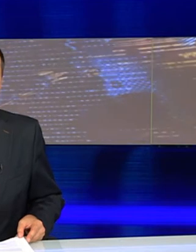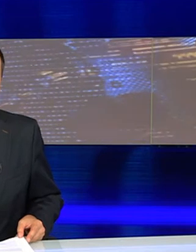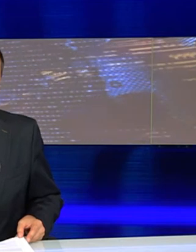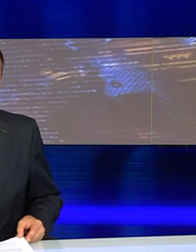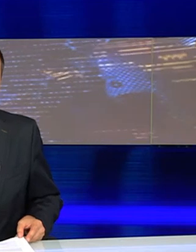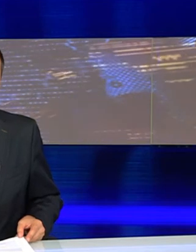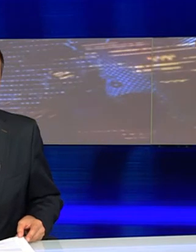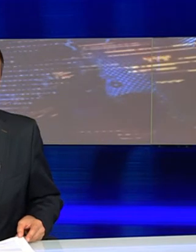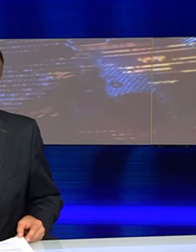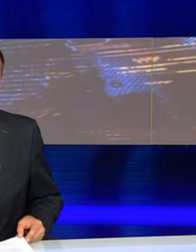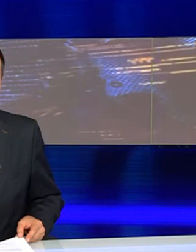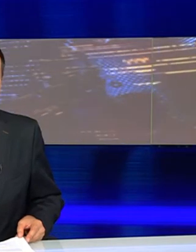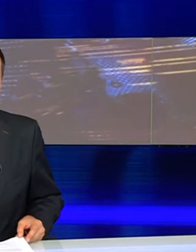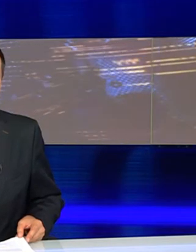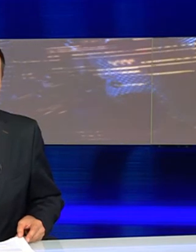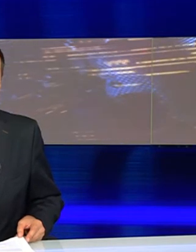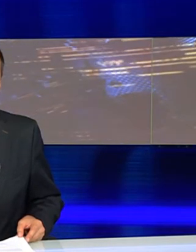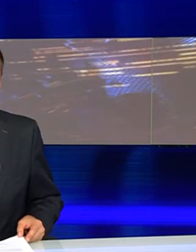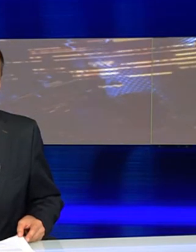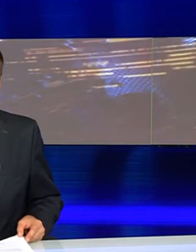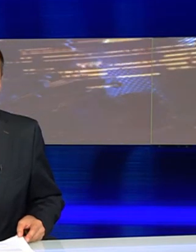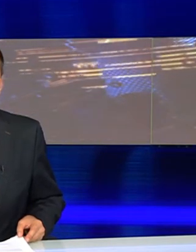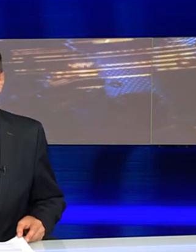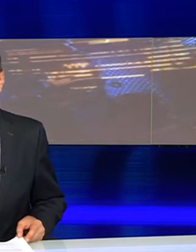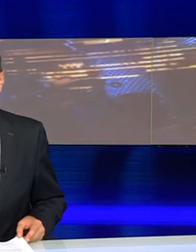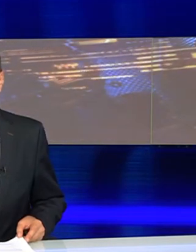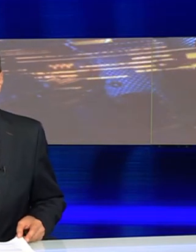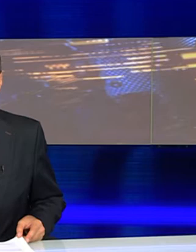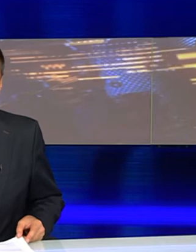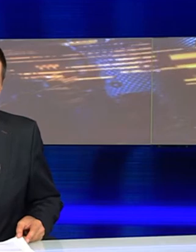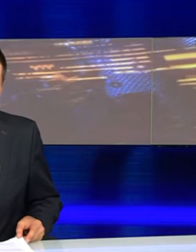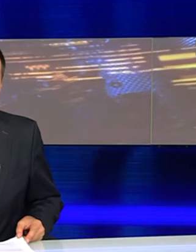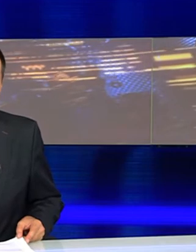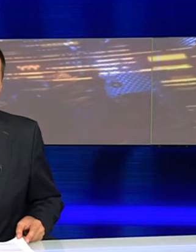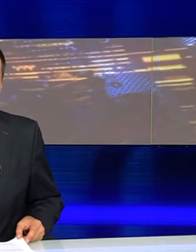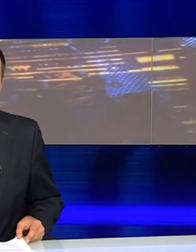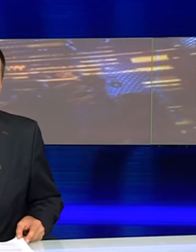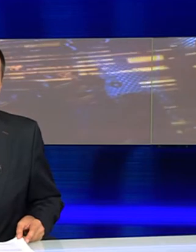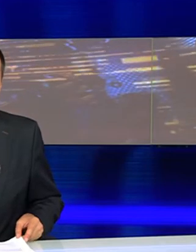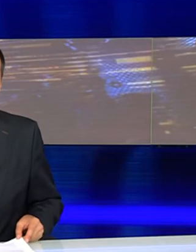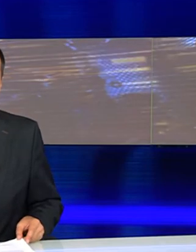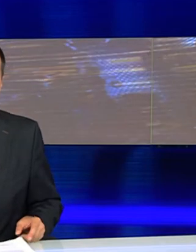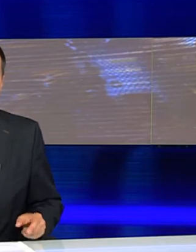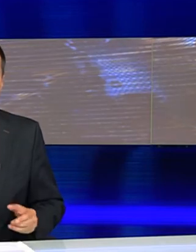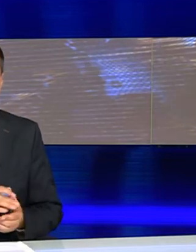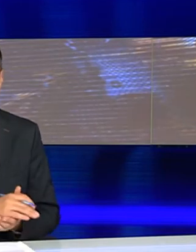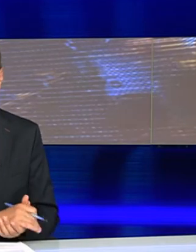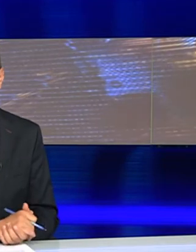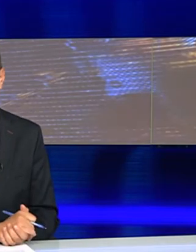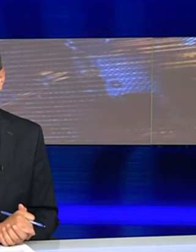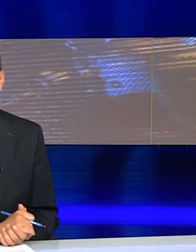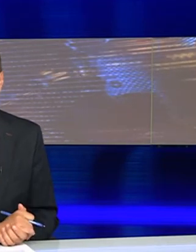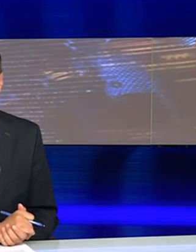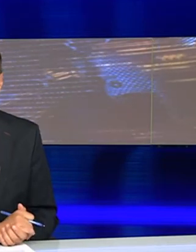Від першого випадку коронавірусу, який лабораторно підтвердили в Україні, пішов шостий місяць. Це було 3 березня. Станом на день